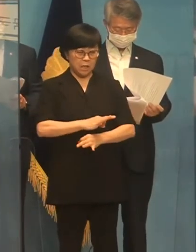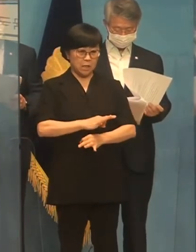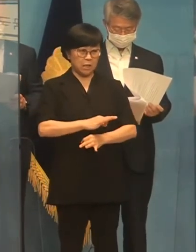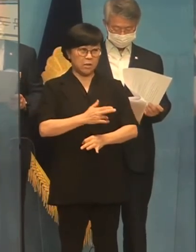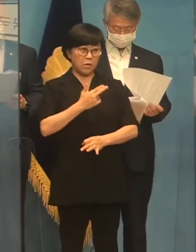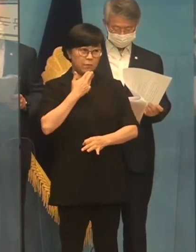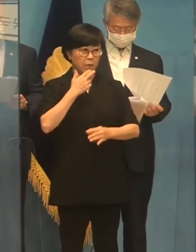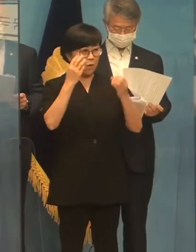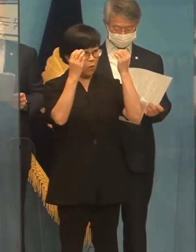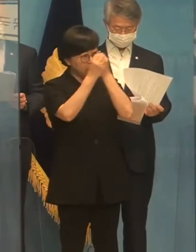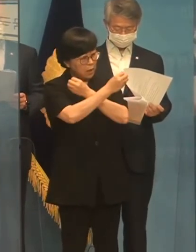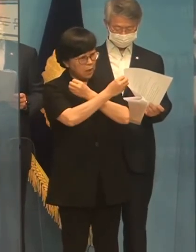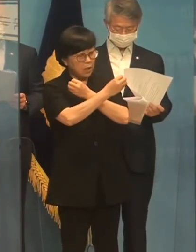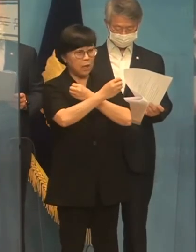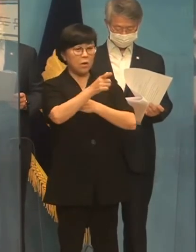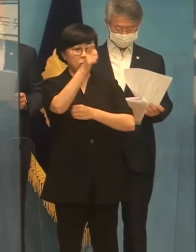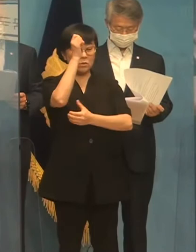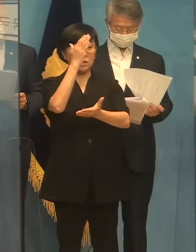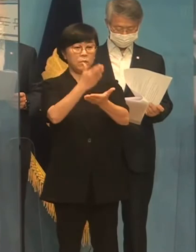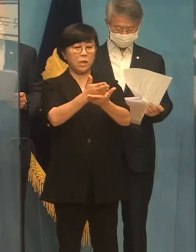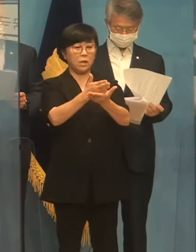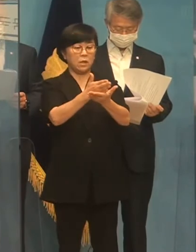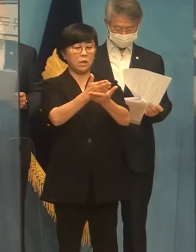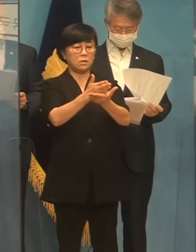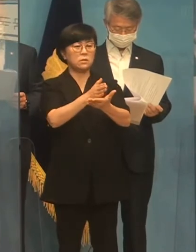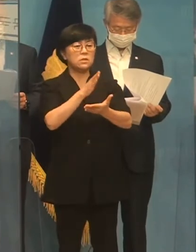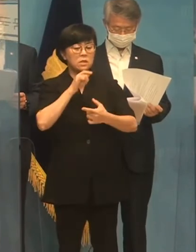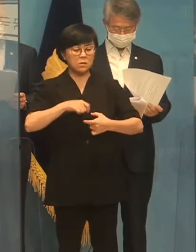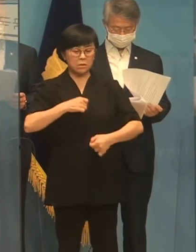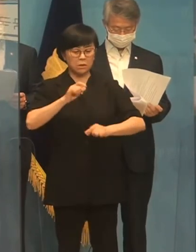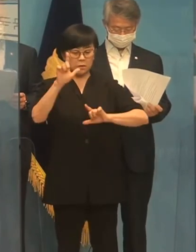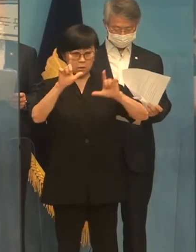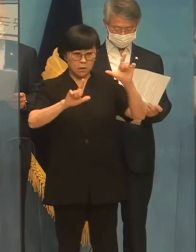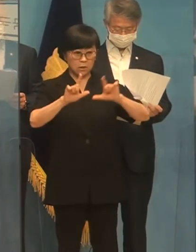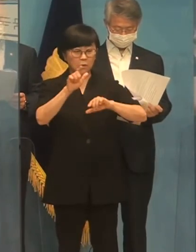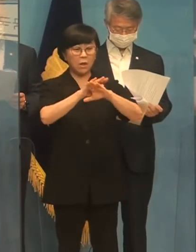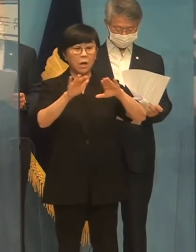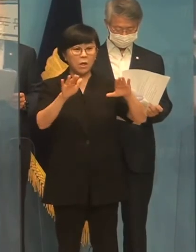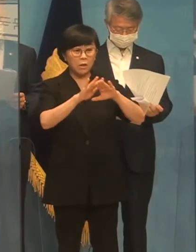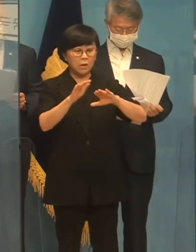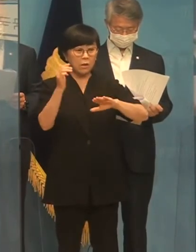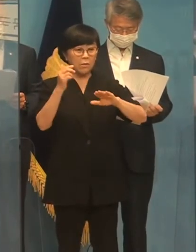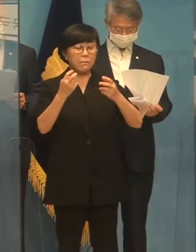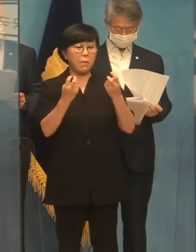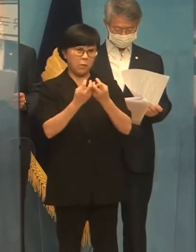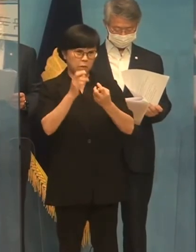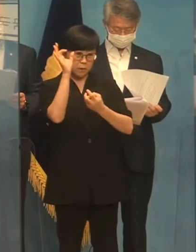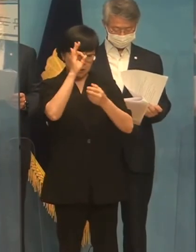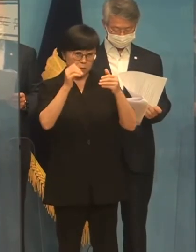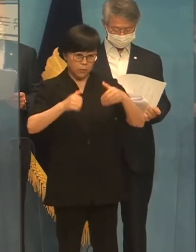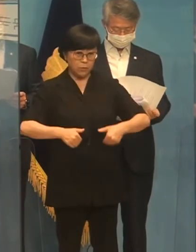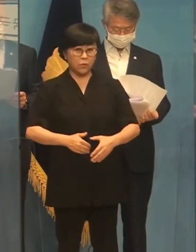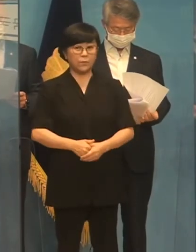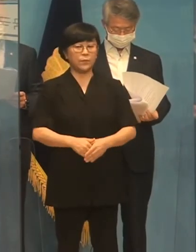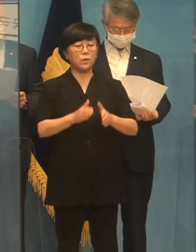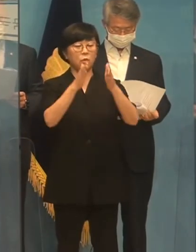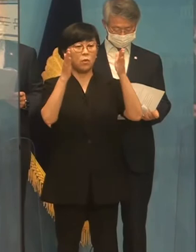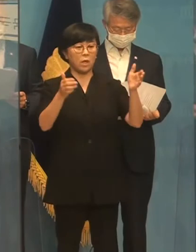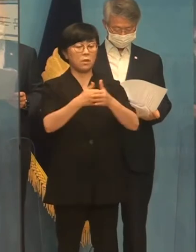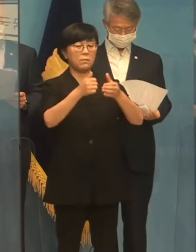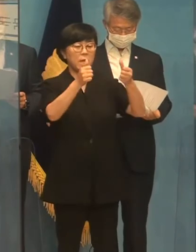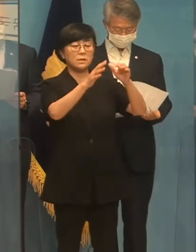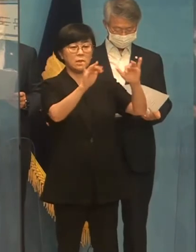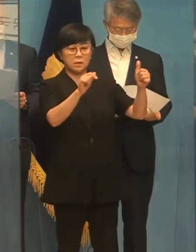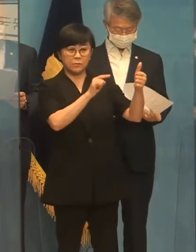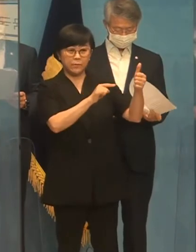없다, 오해다 라고만 이길 것이 아니라 진정성 있는 자세로 해결 방안을 모색해야 합니다. 그간 우리